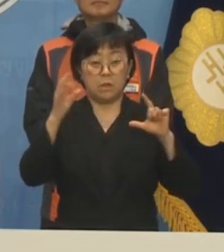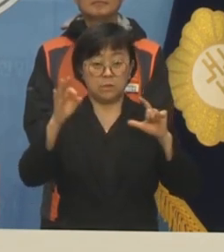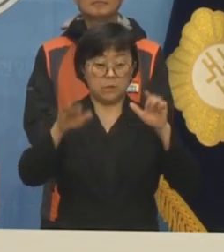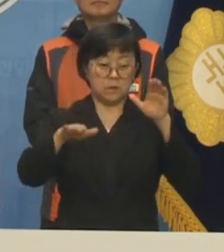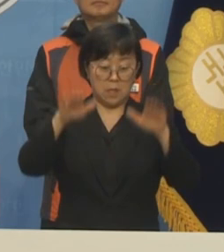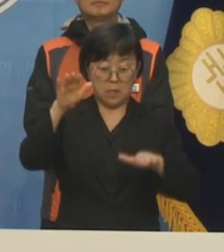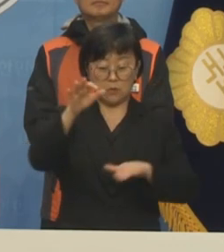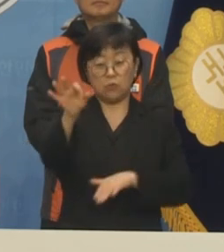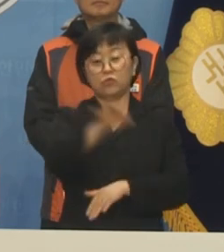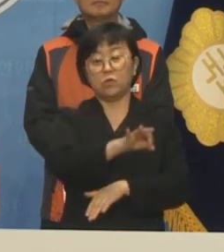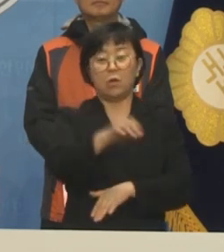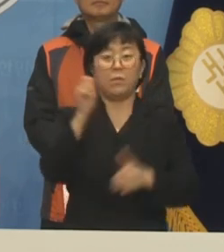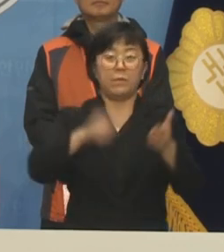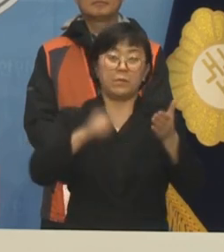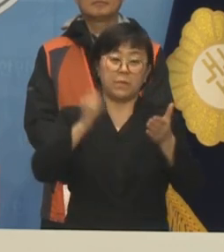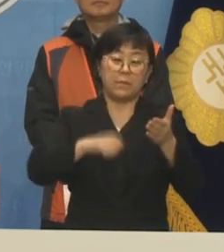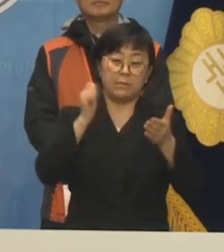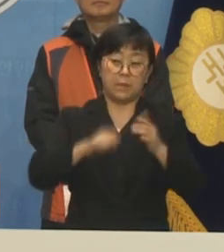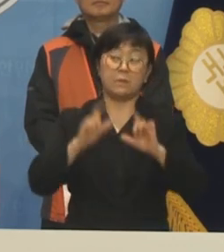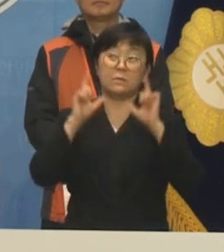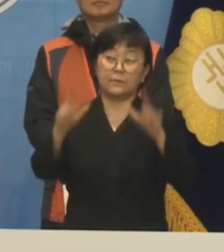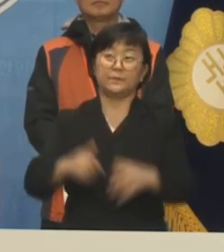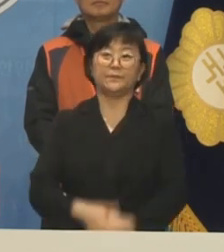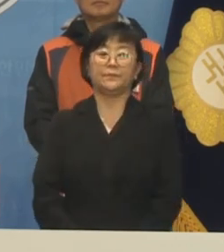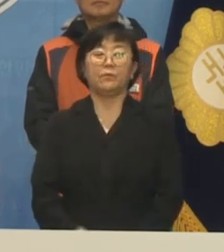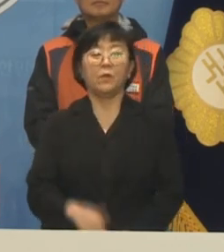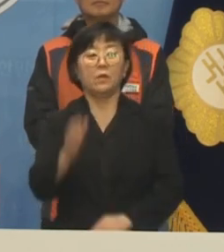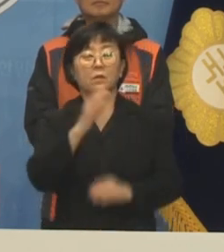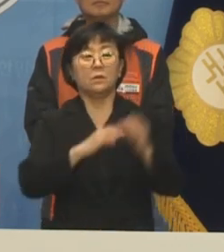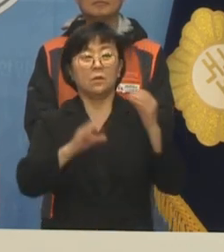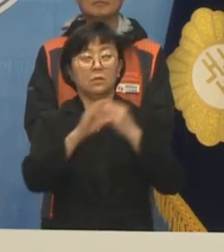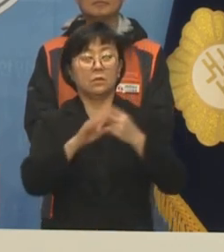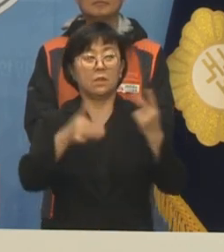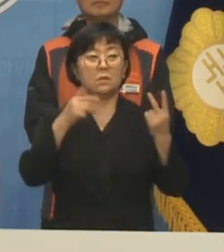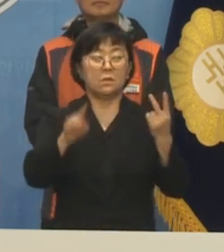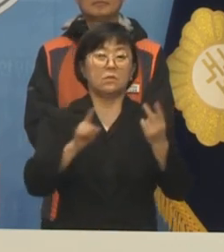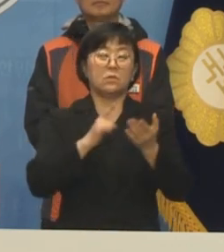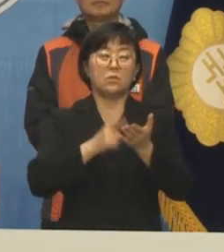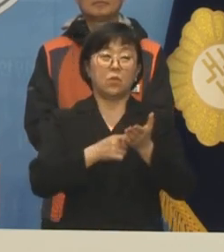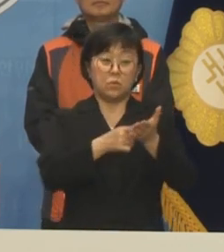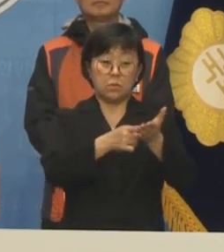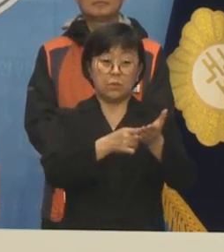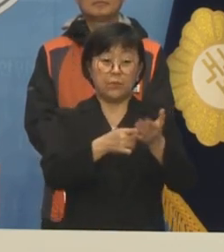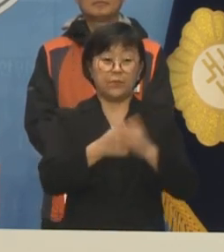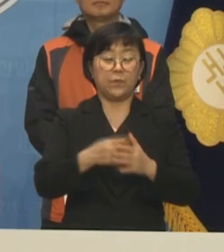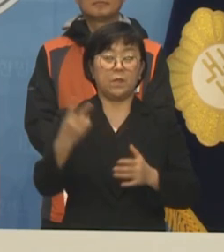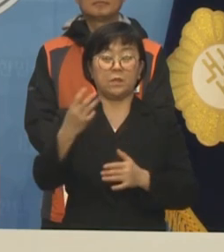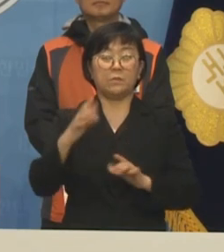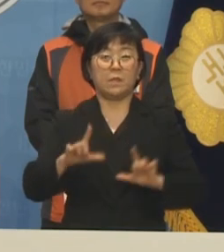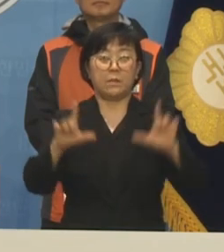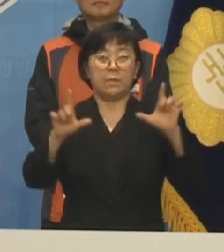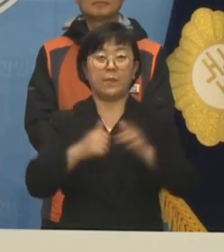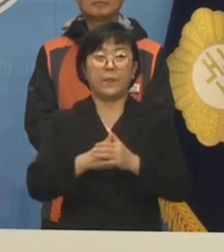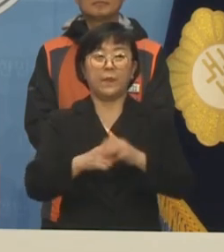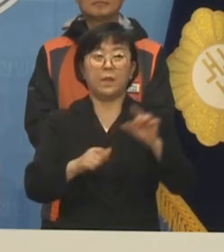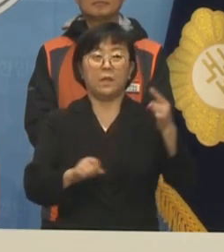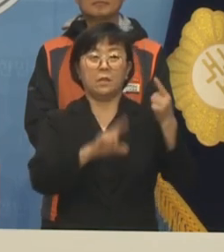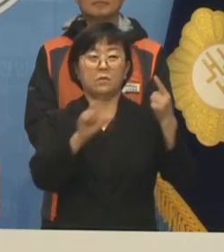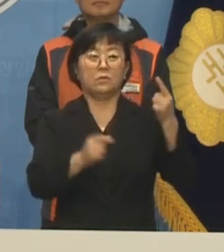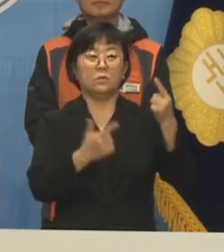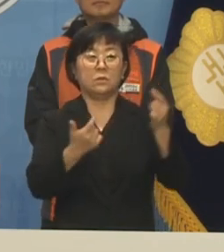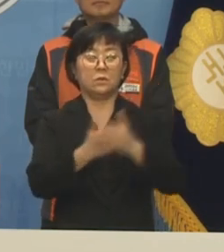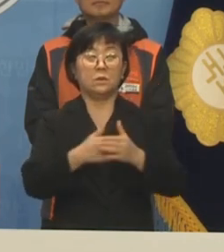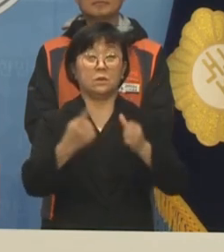차액을 지급하라고 판결하였다. 추가로 진행한 2차 소송 또한 2024년 1월